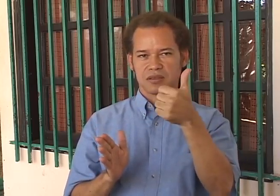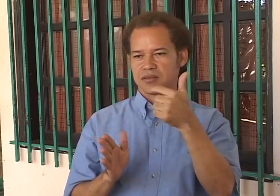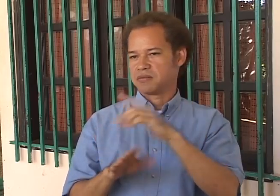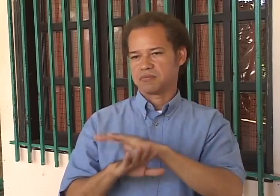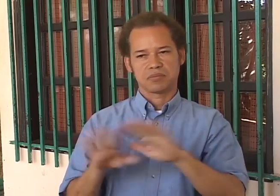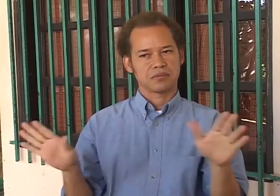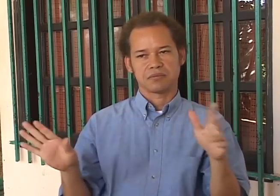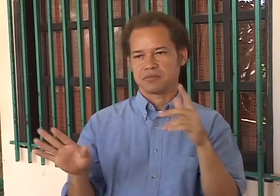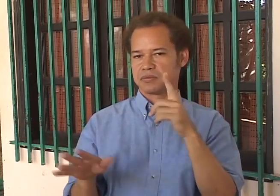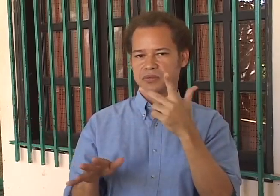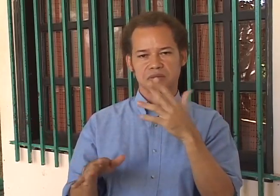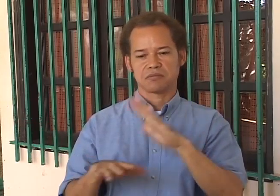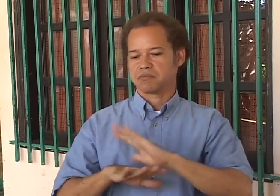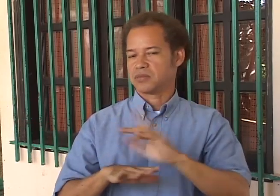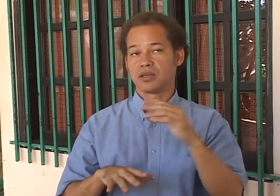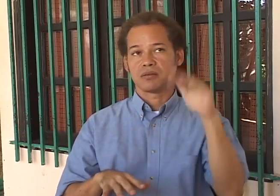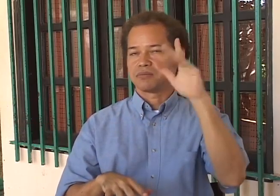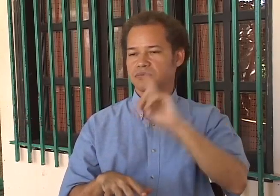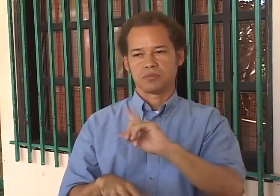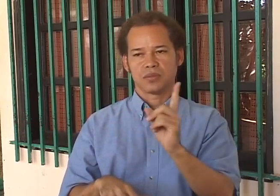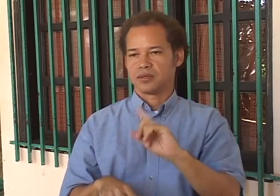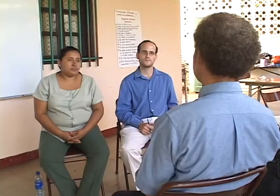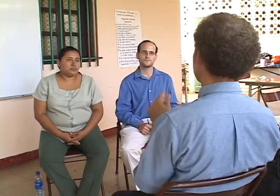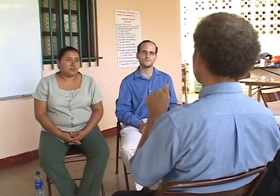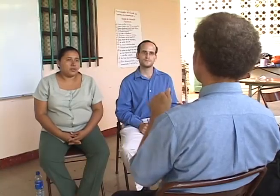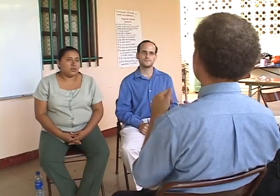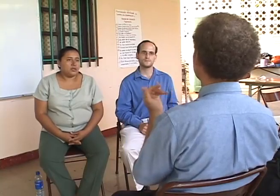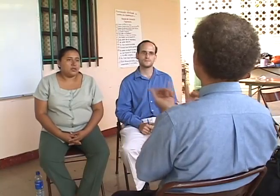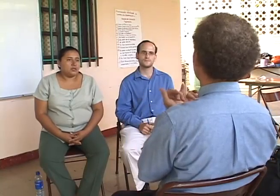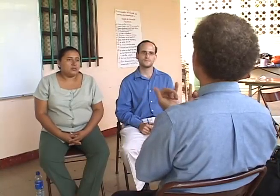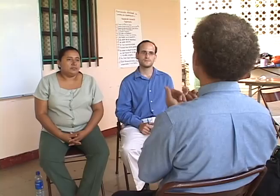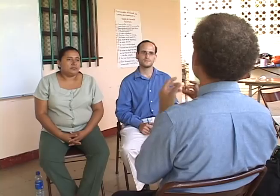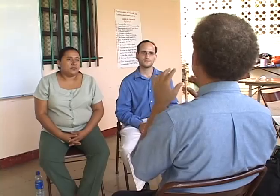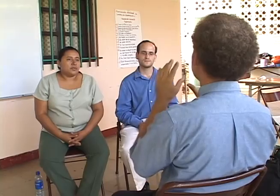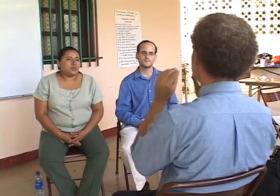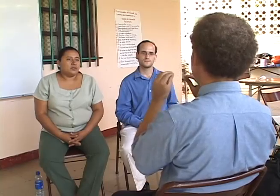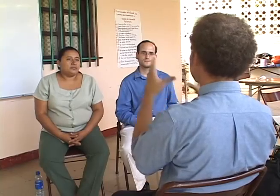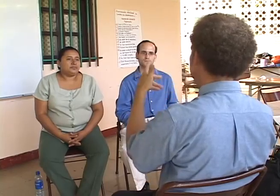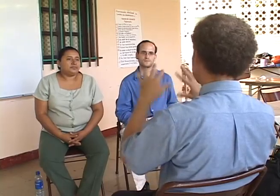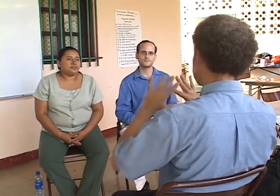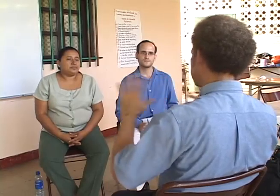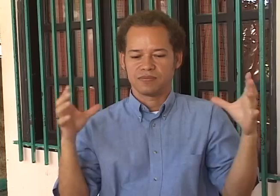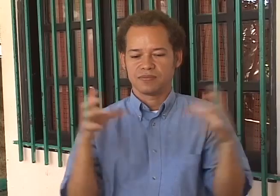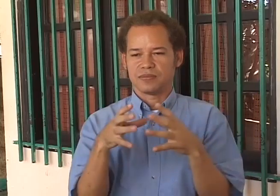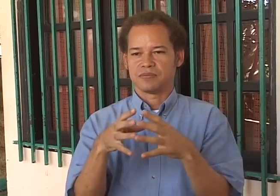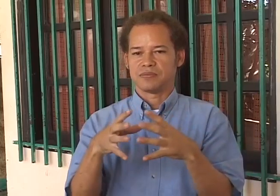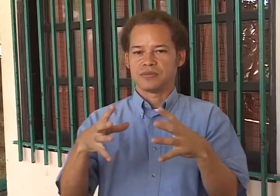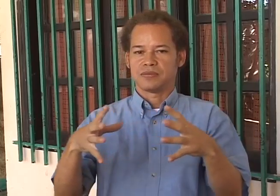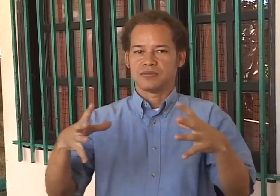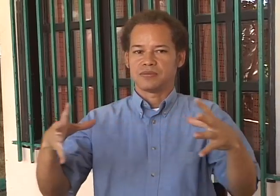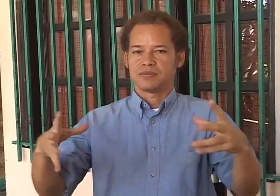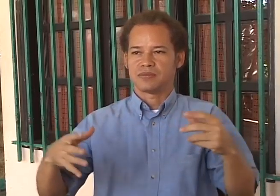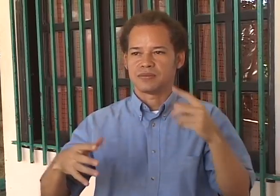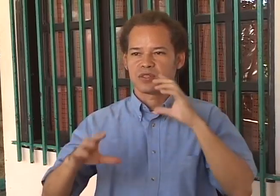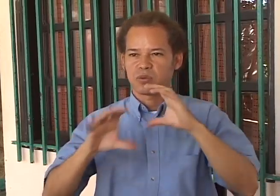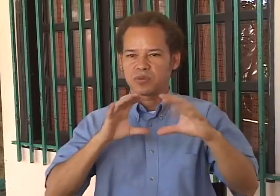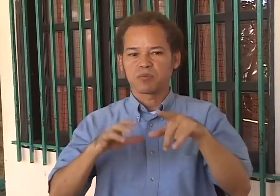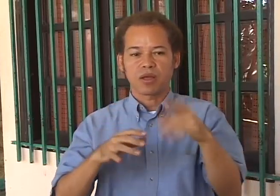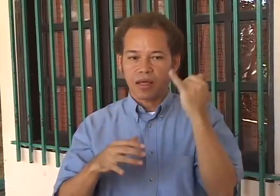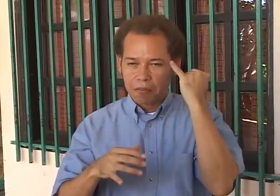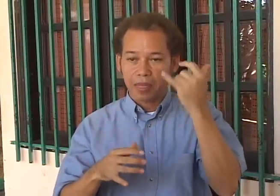momento, éramos de 13 a 16 años. Yo decía, ¿por qué nos prohíben usar señas si es parte?